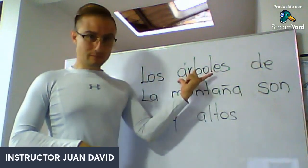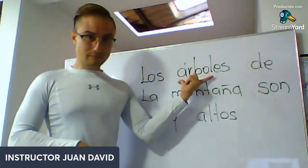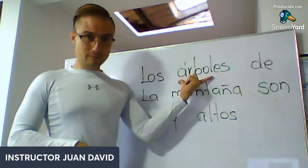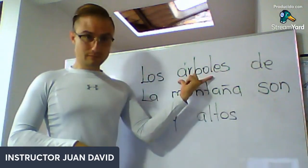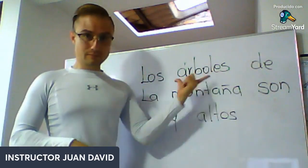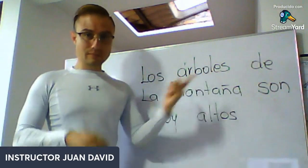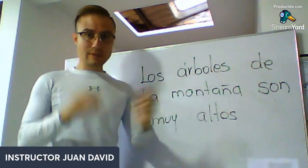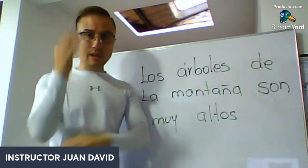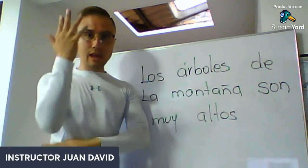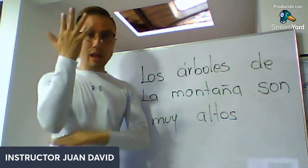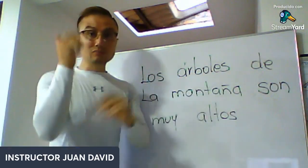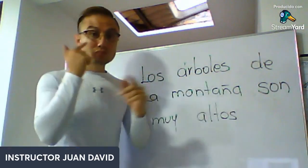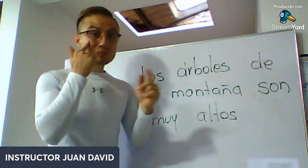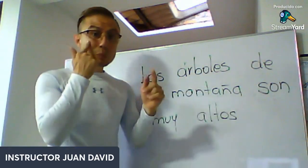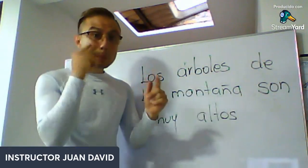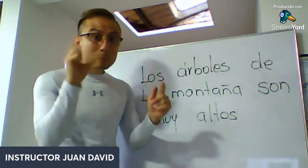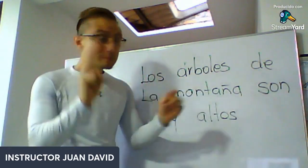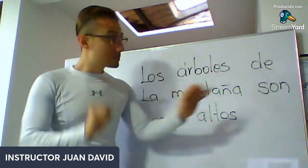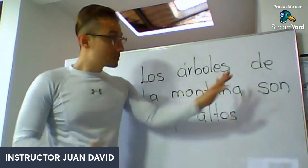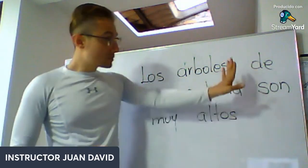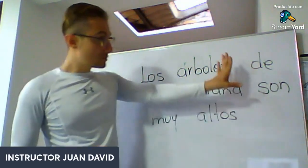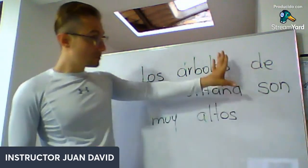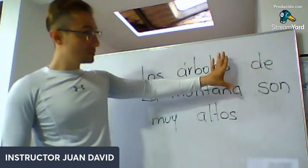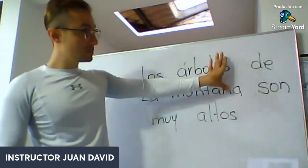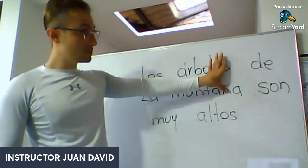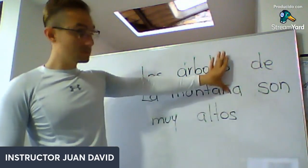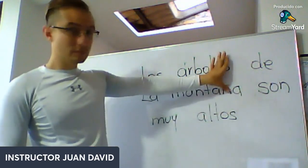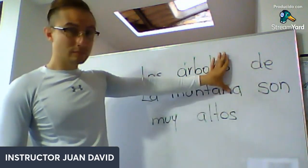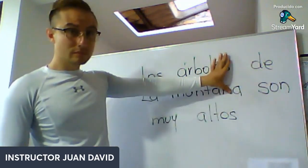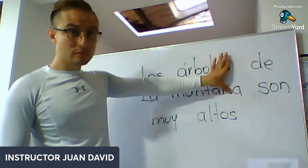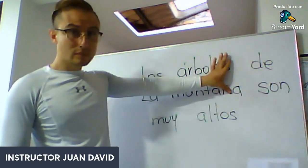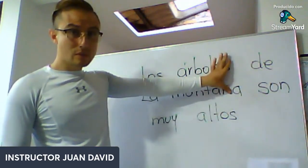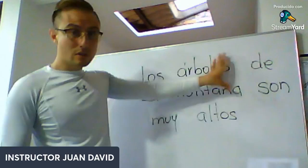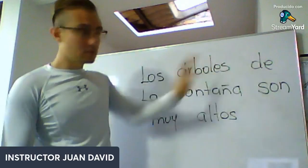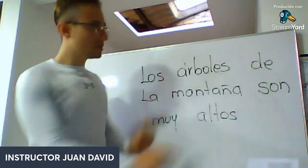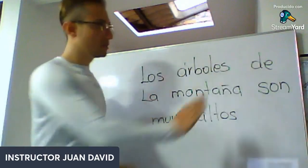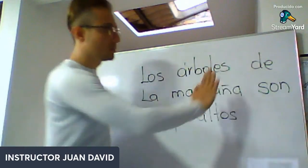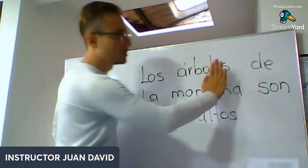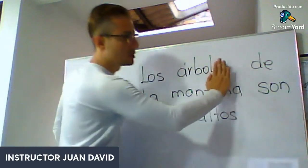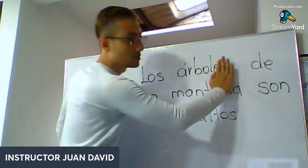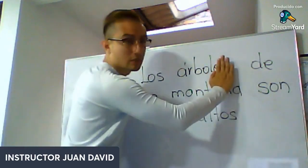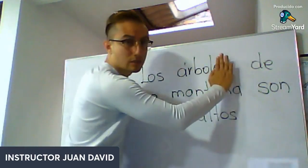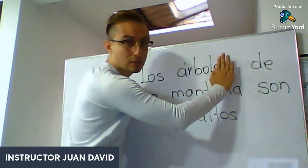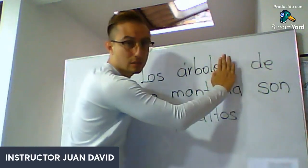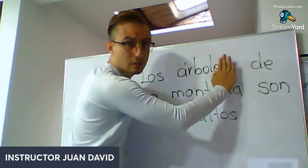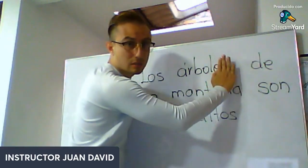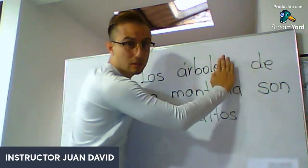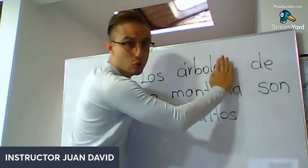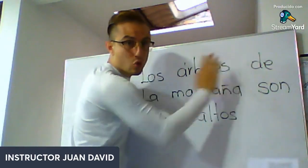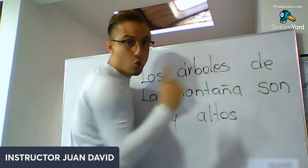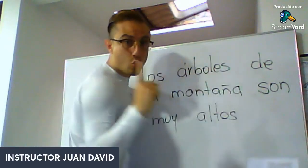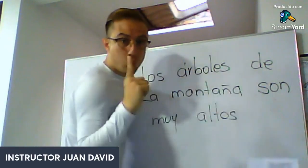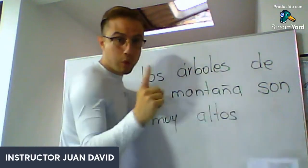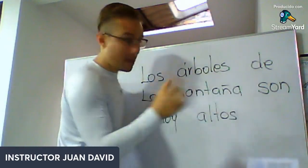con esta frase tenemos árboles ojo aquí porque cuando digo árbol